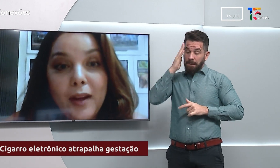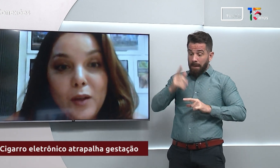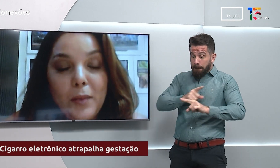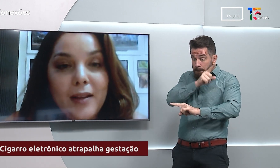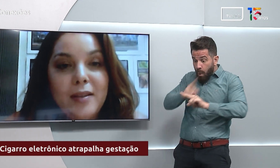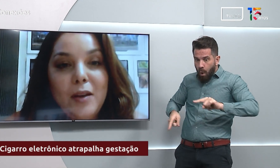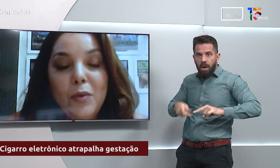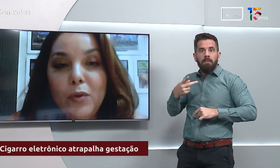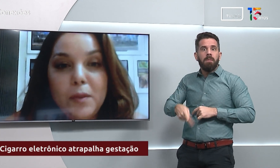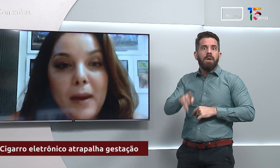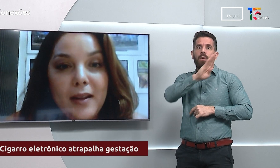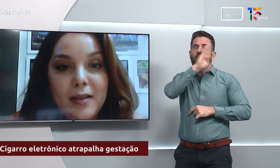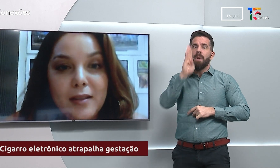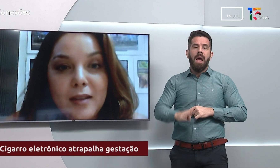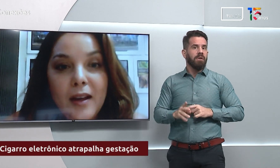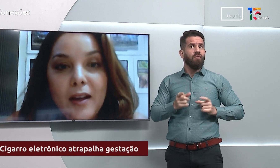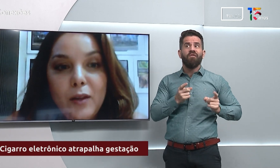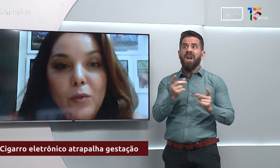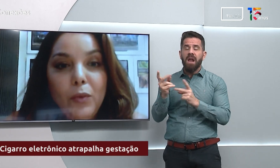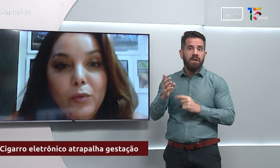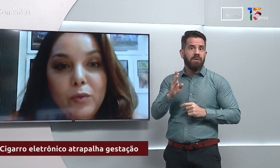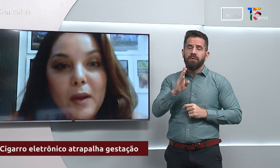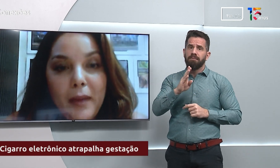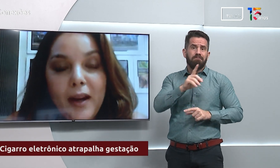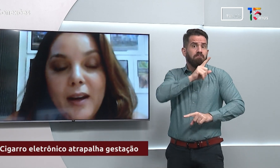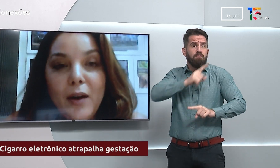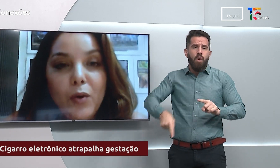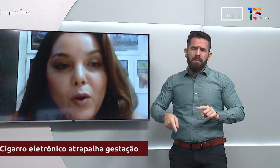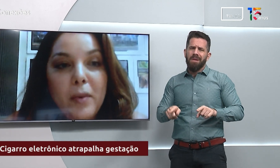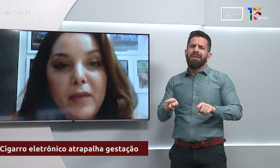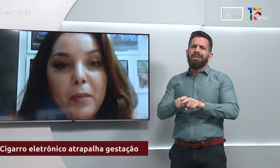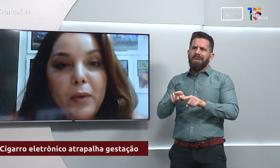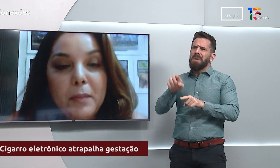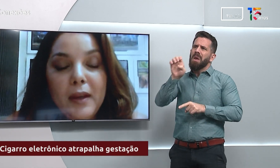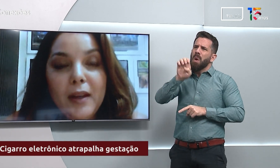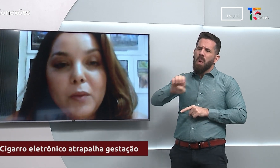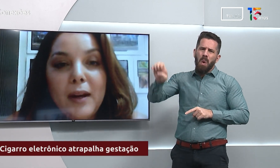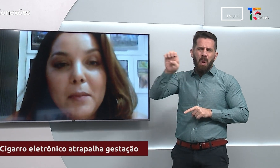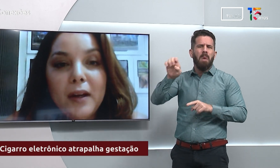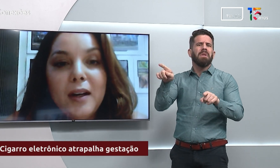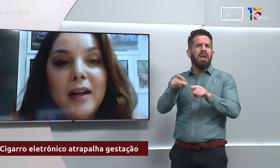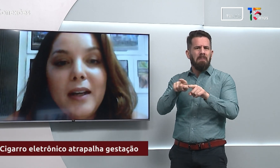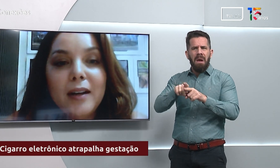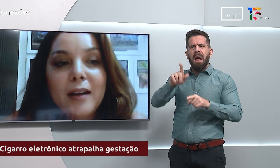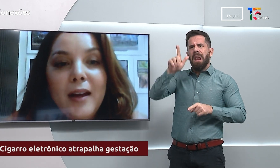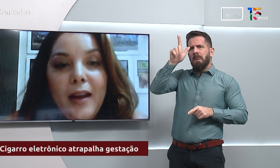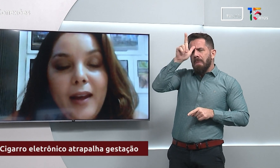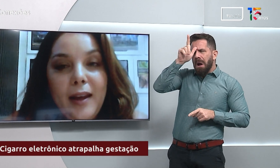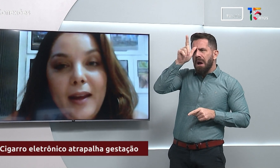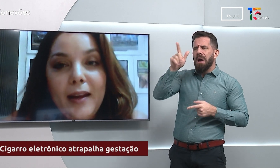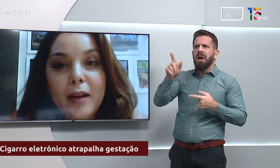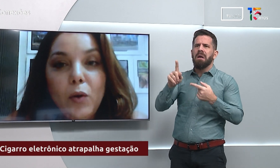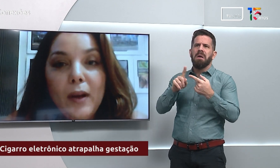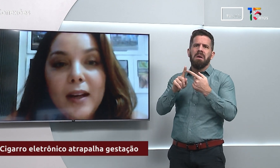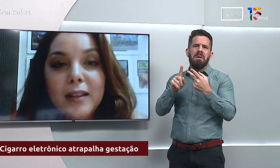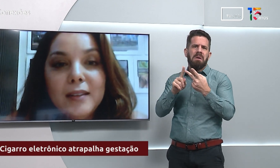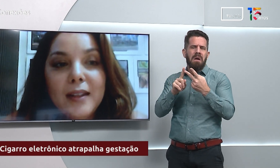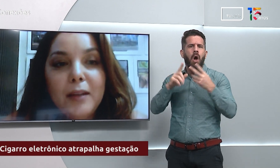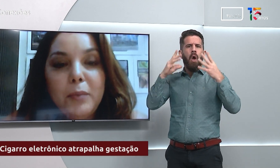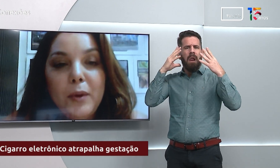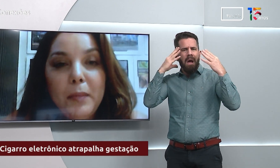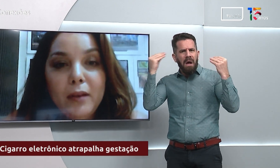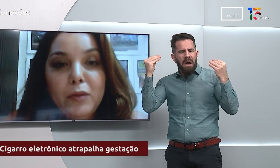Obrigado pelo convite para falar de um tema de tamanha importância, né, nos dias atuais. O cigarro eletrônico vem